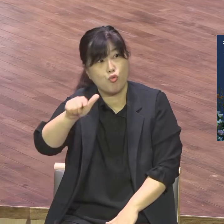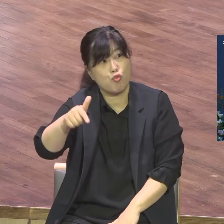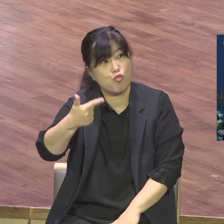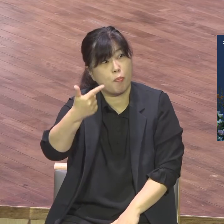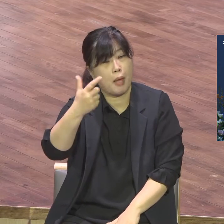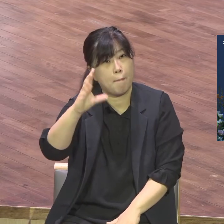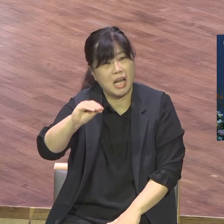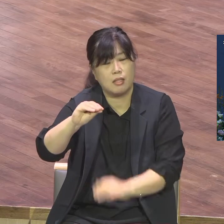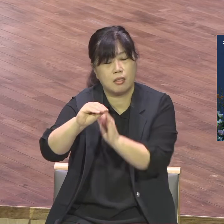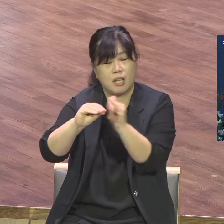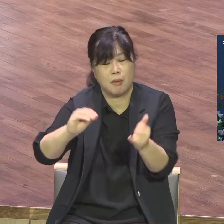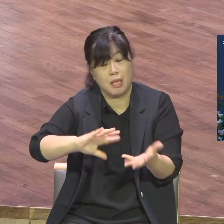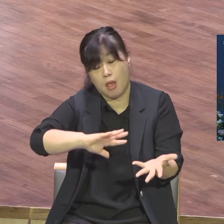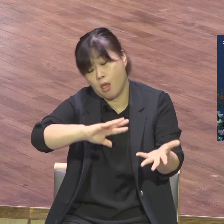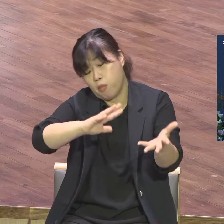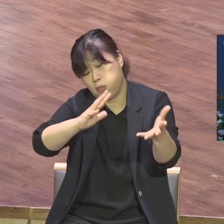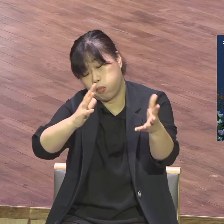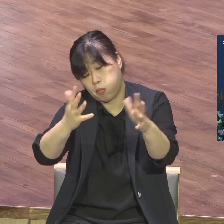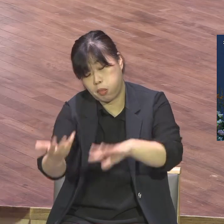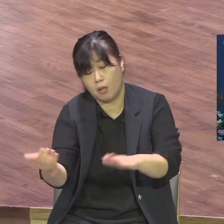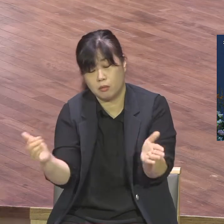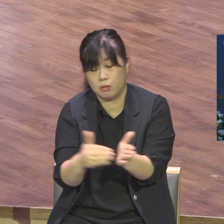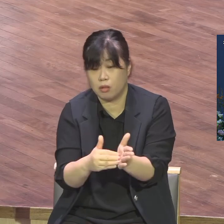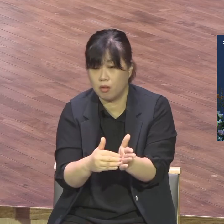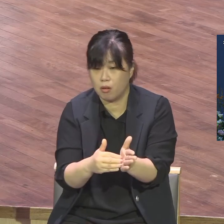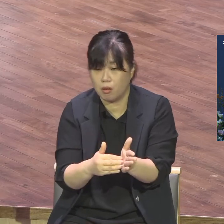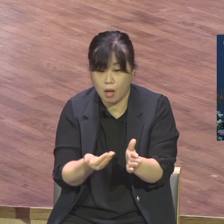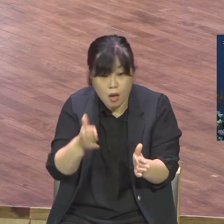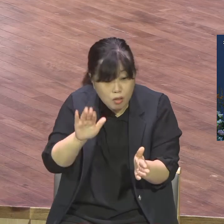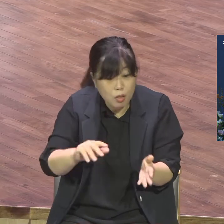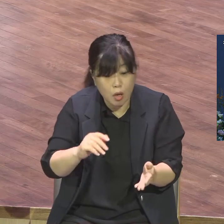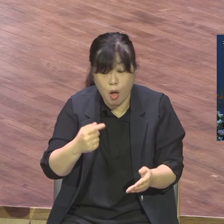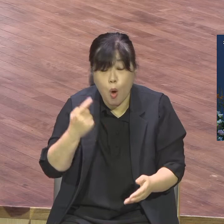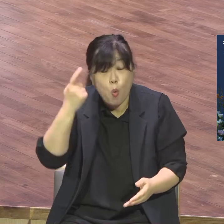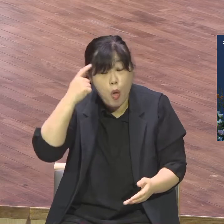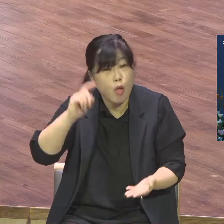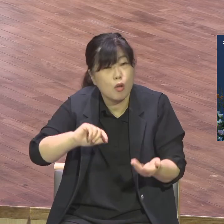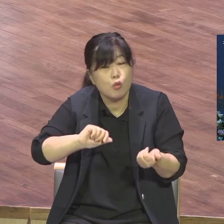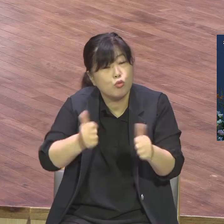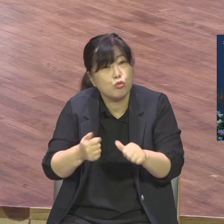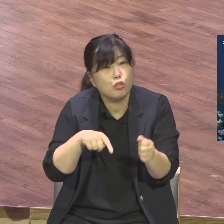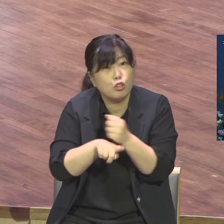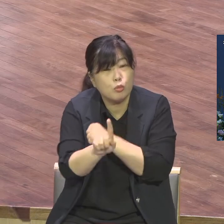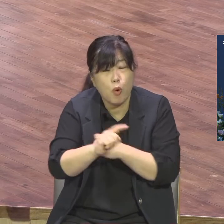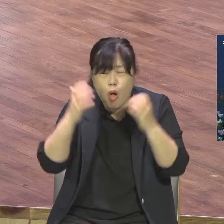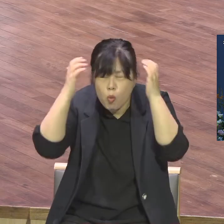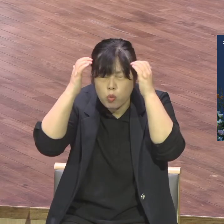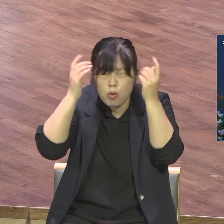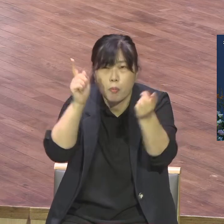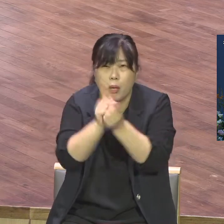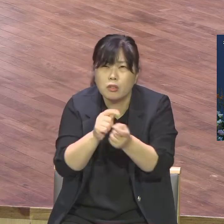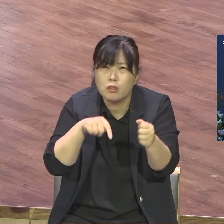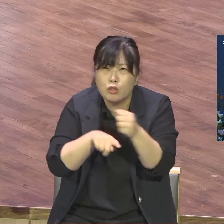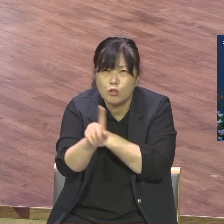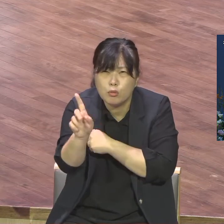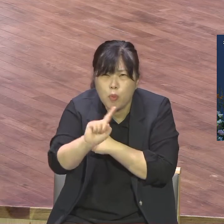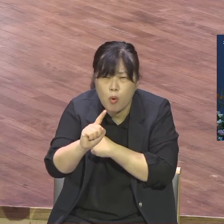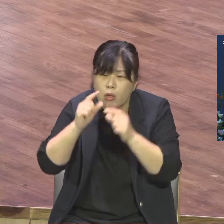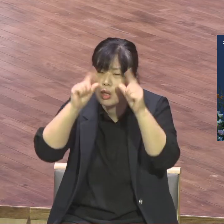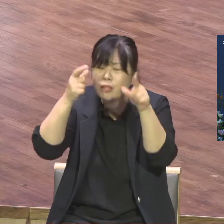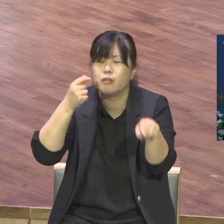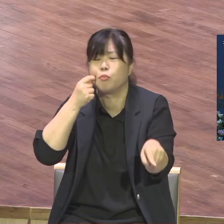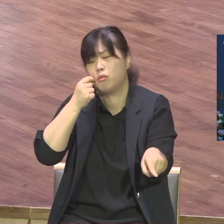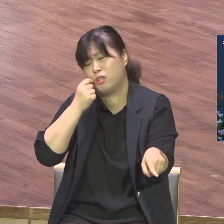죽여도 못 깨달아. 내 후손들을 위해 울라. 못 깨달아. 사람이요. 최고의 축복의 은혜가 뭔지